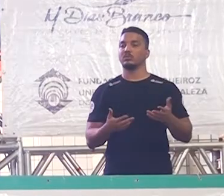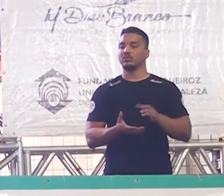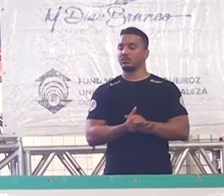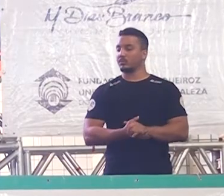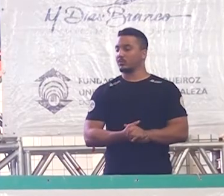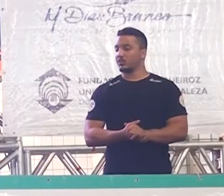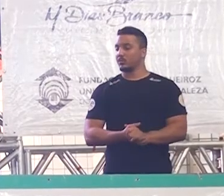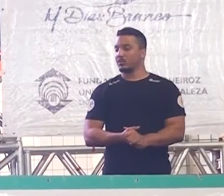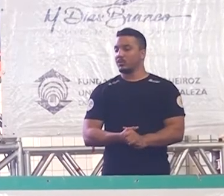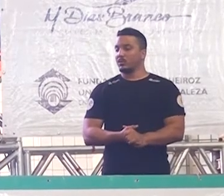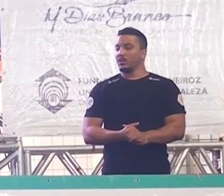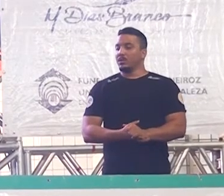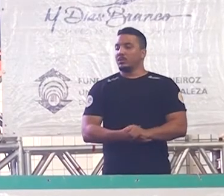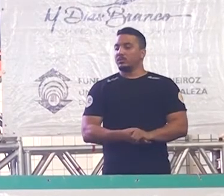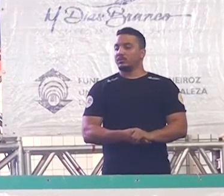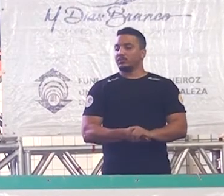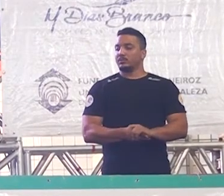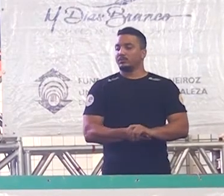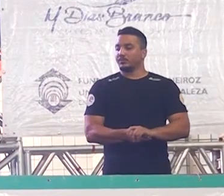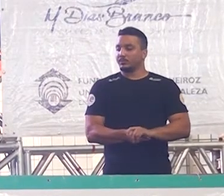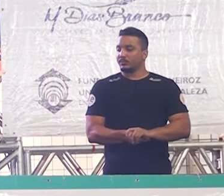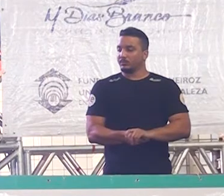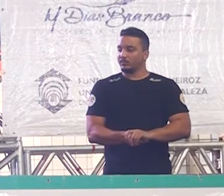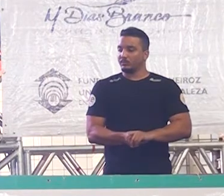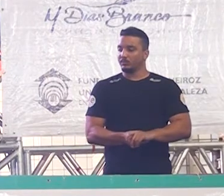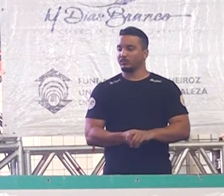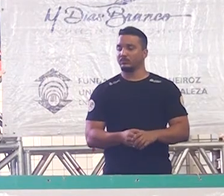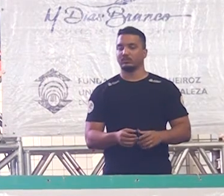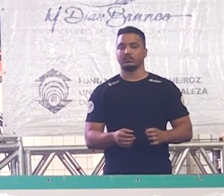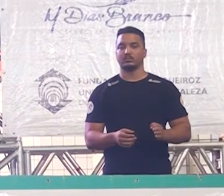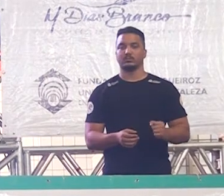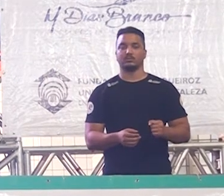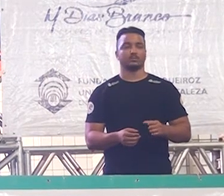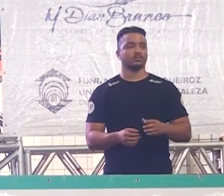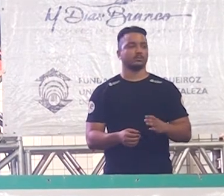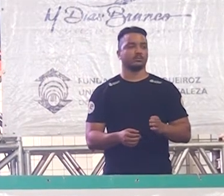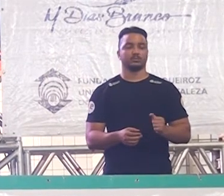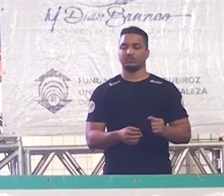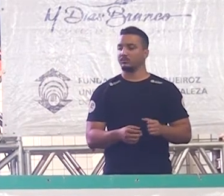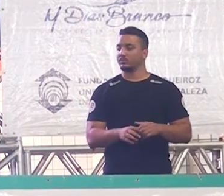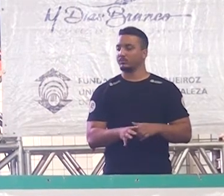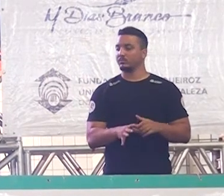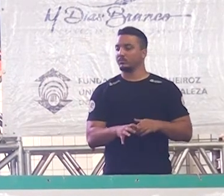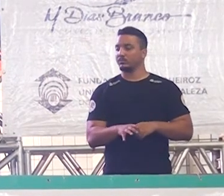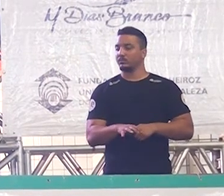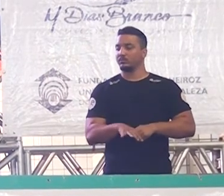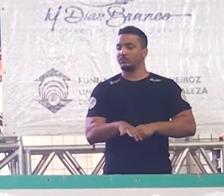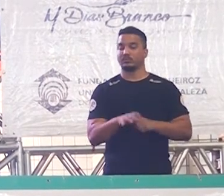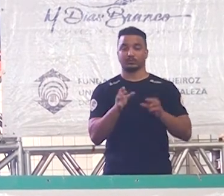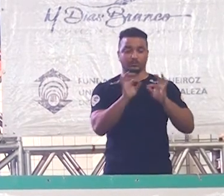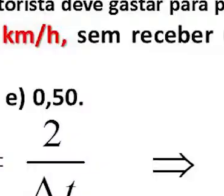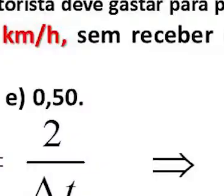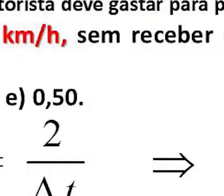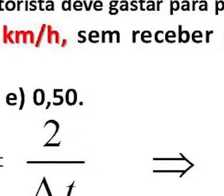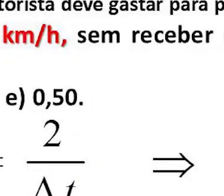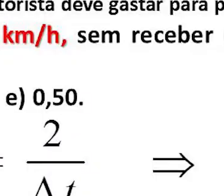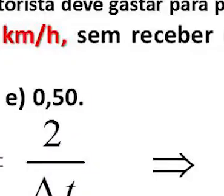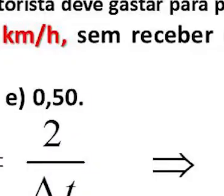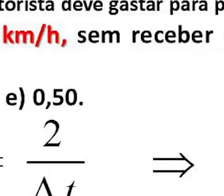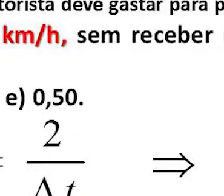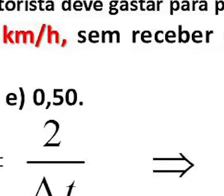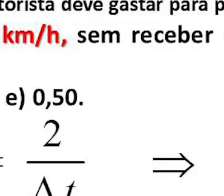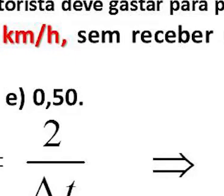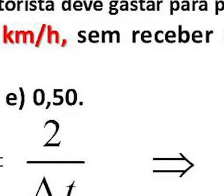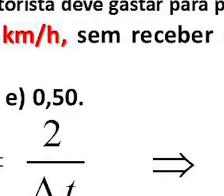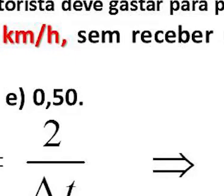Por favor, lá no finalzinho da questão, destaca para mim os dados importantes. A distância entre os sensores é